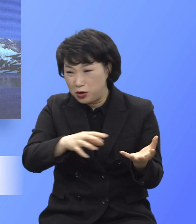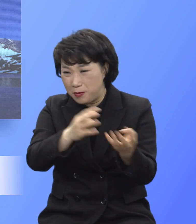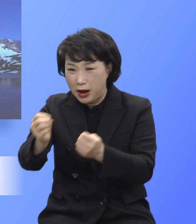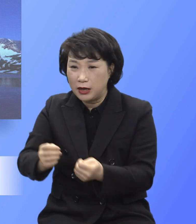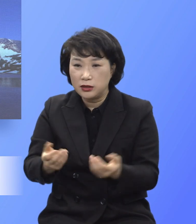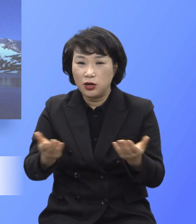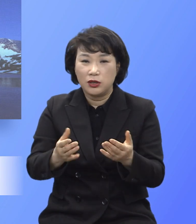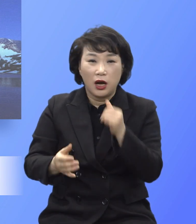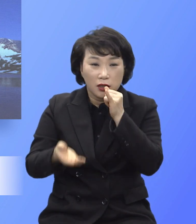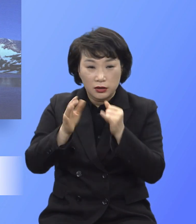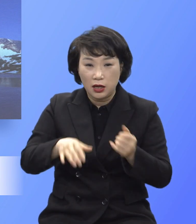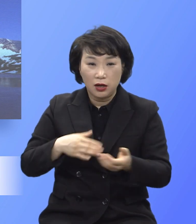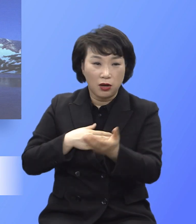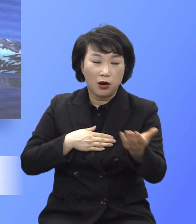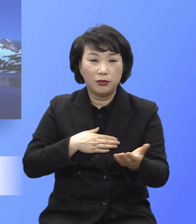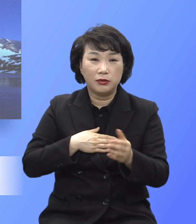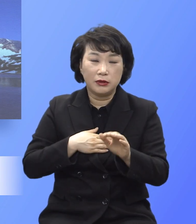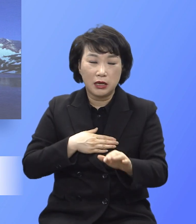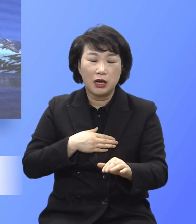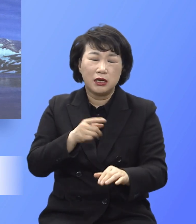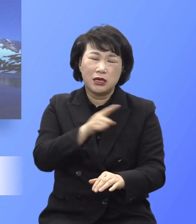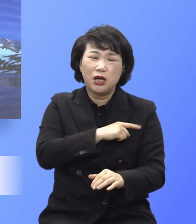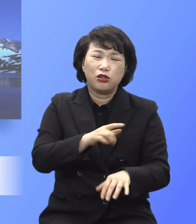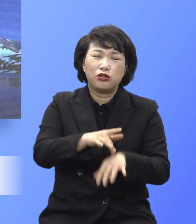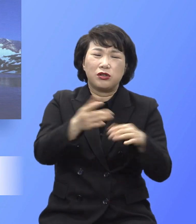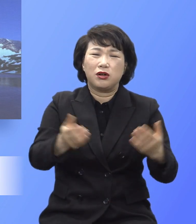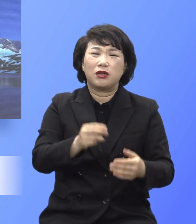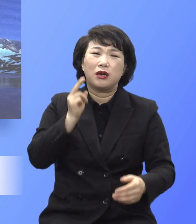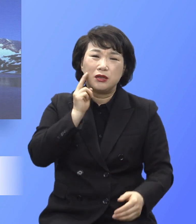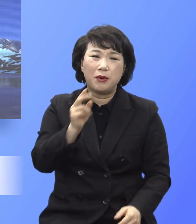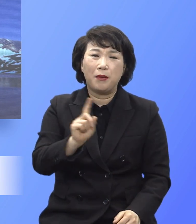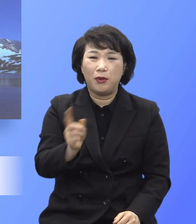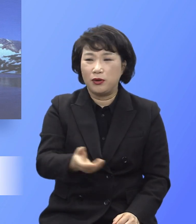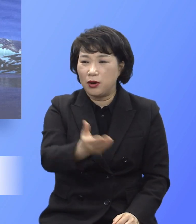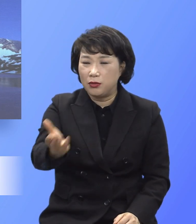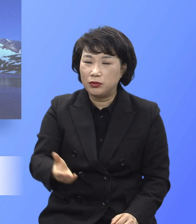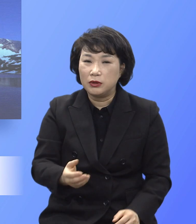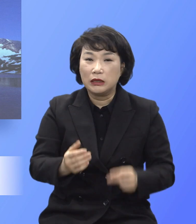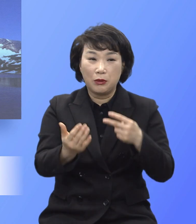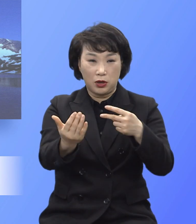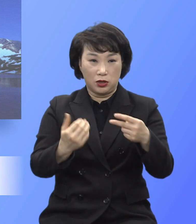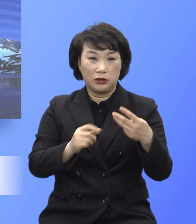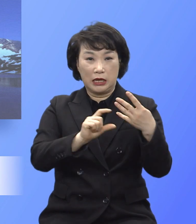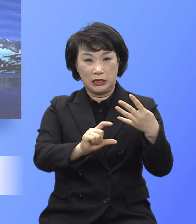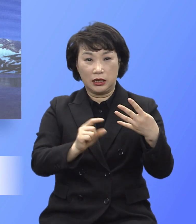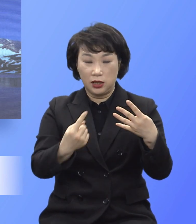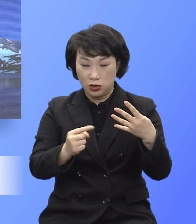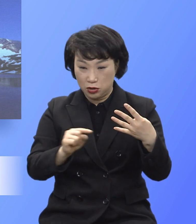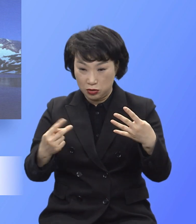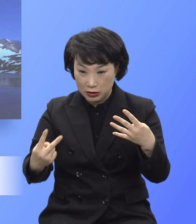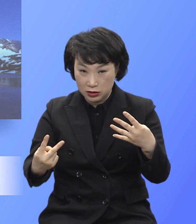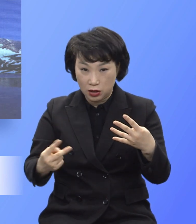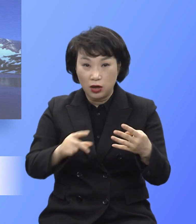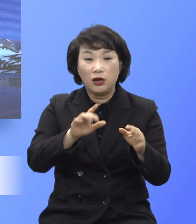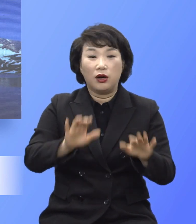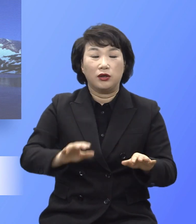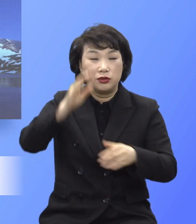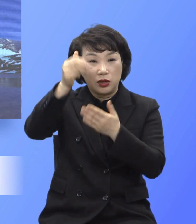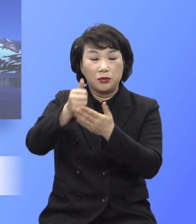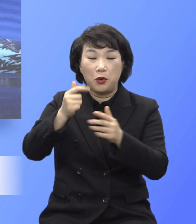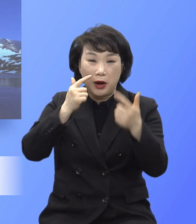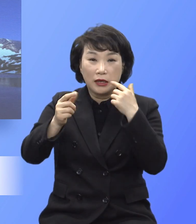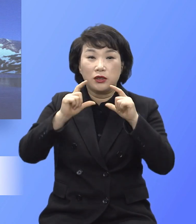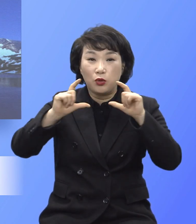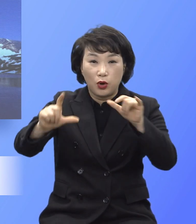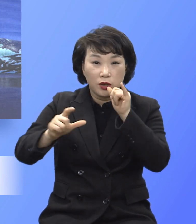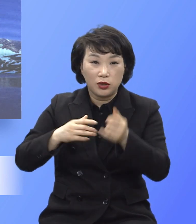역사가 다 있지만 제일 귀신 역사가 여러분 디모데전서 4장 1절로 2절에 성령이